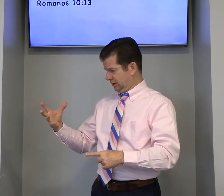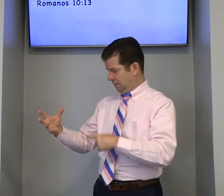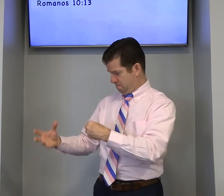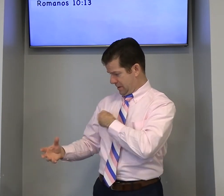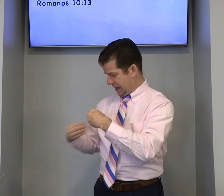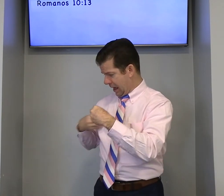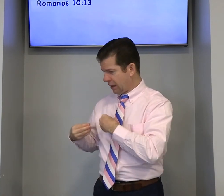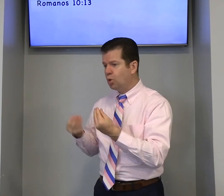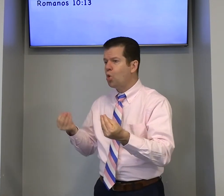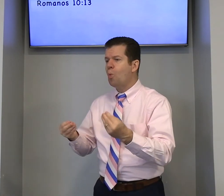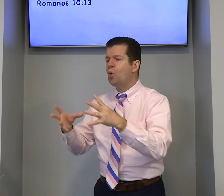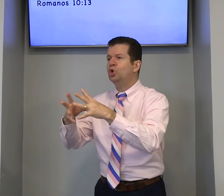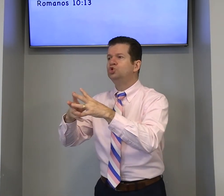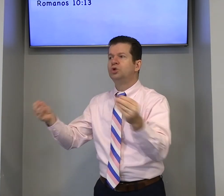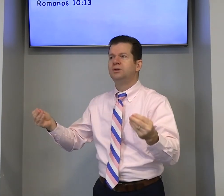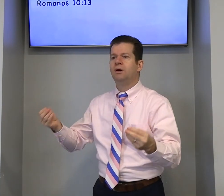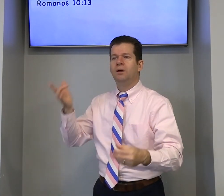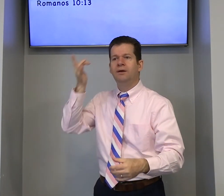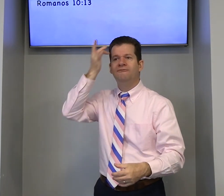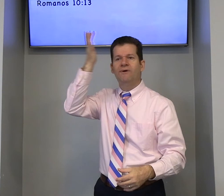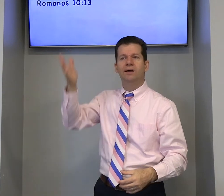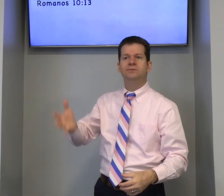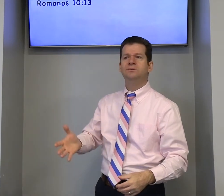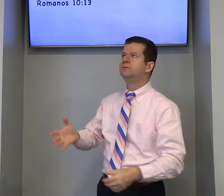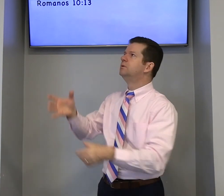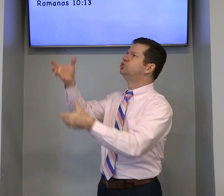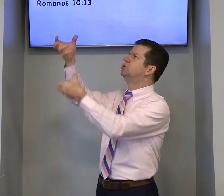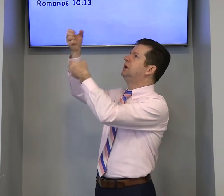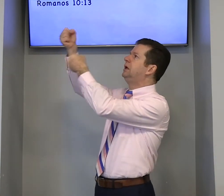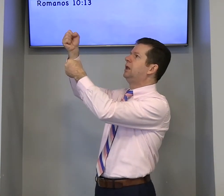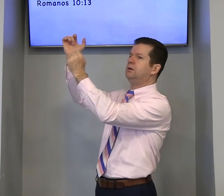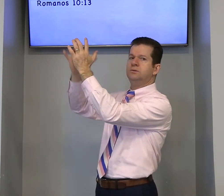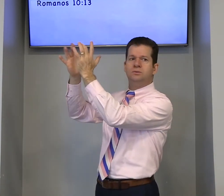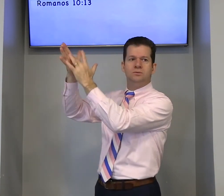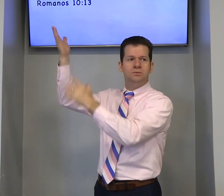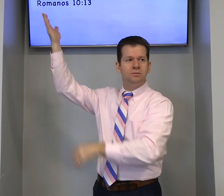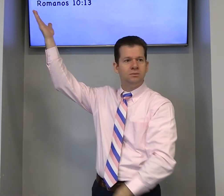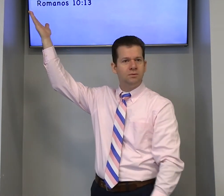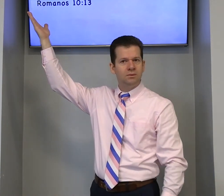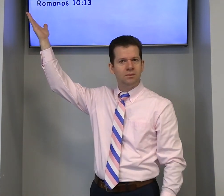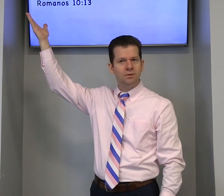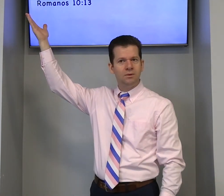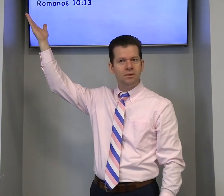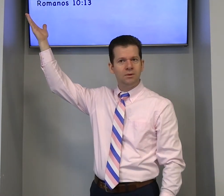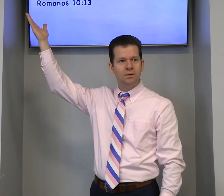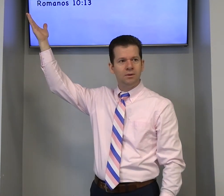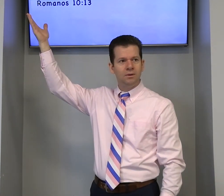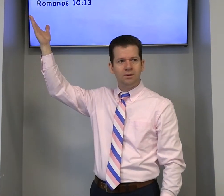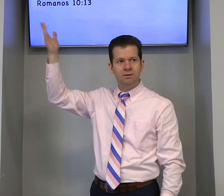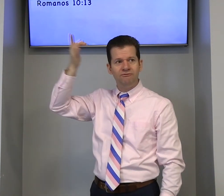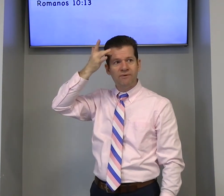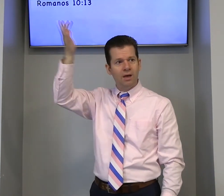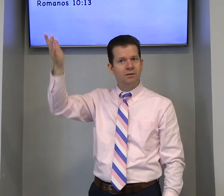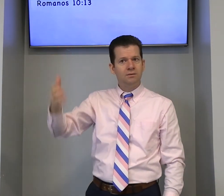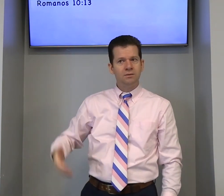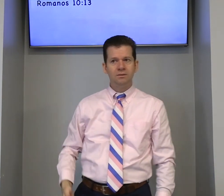consegue solução do diabetes. Qual a solução do pecado? É crer em Jesus. É